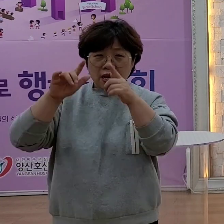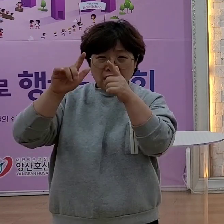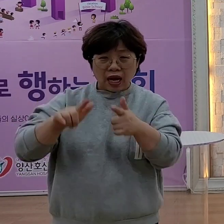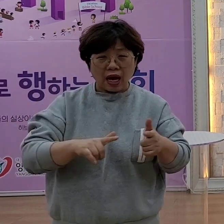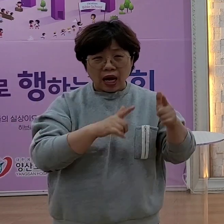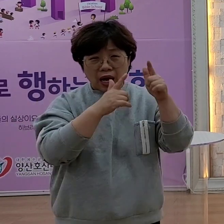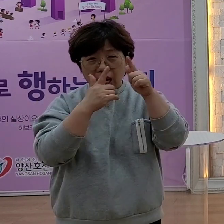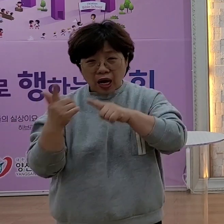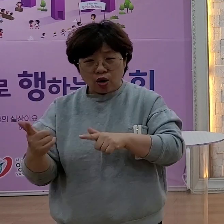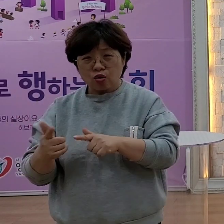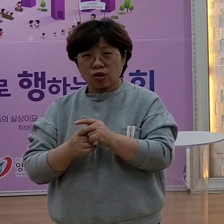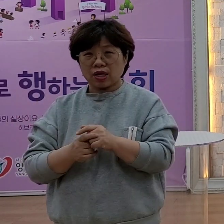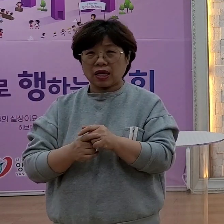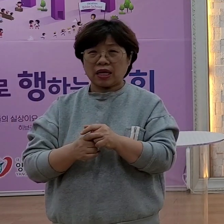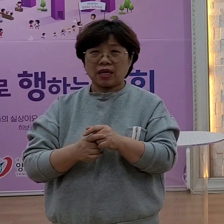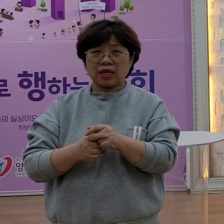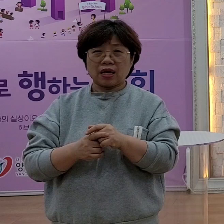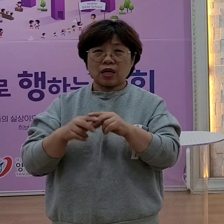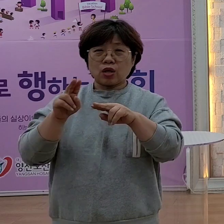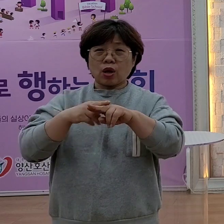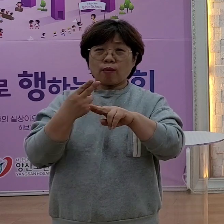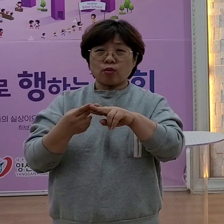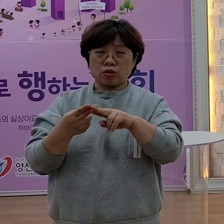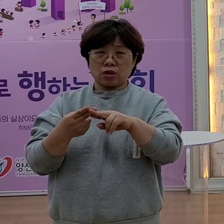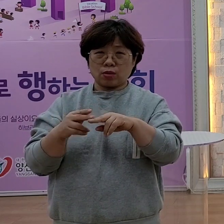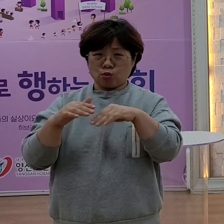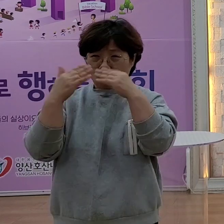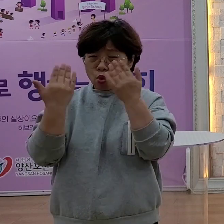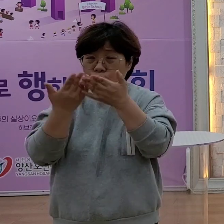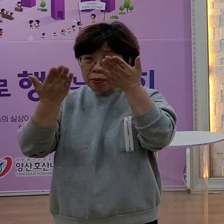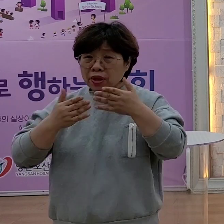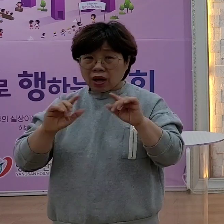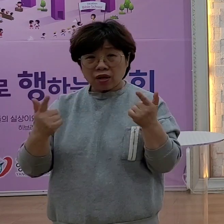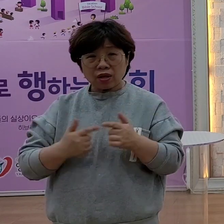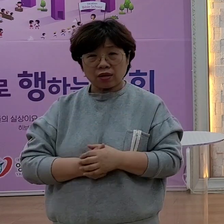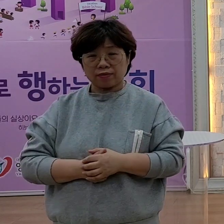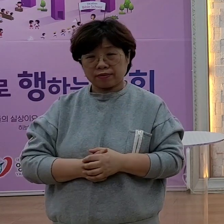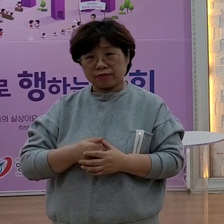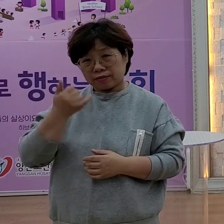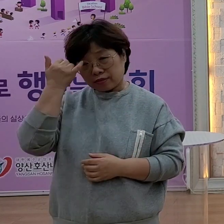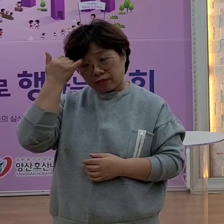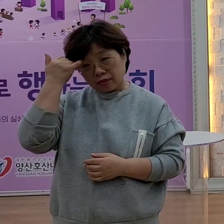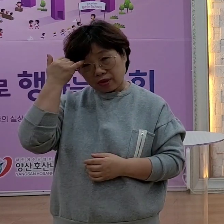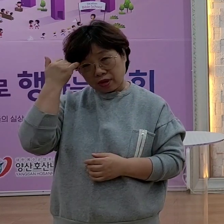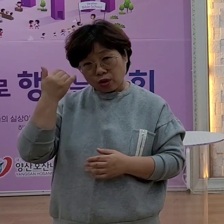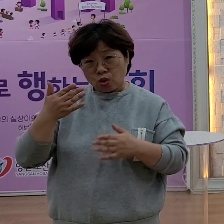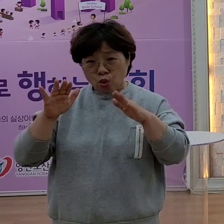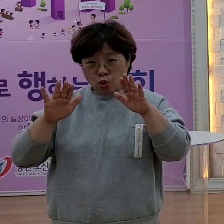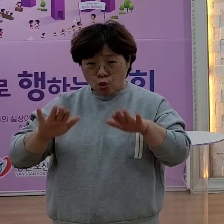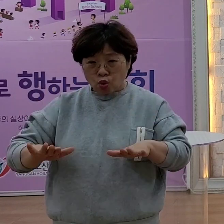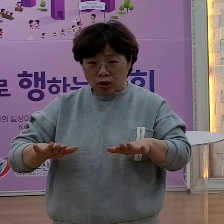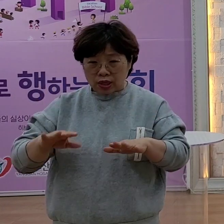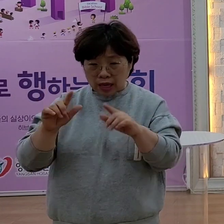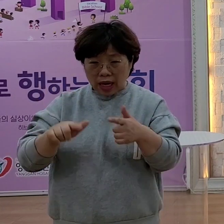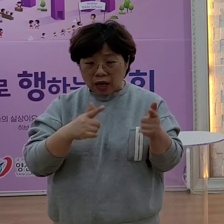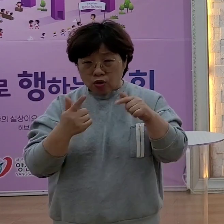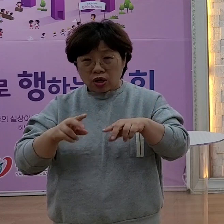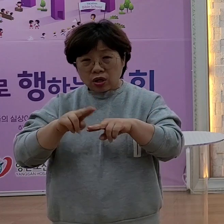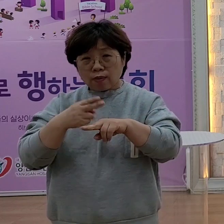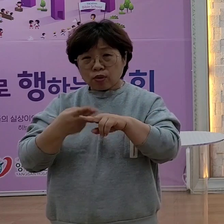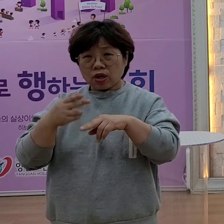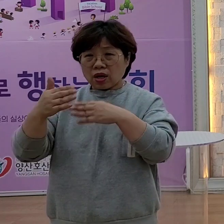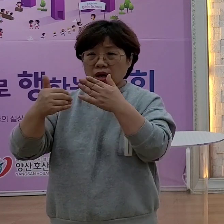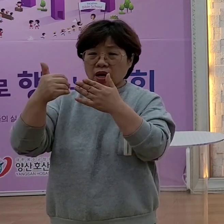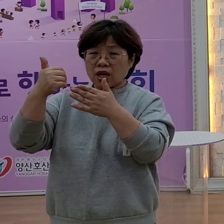선물을 여러분 모든 사람이 다 받는 게 아닙니다. 이 오늘이라는 선물을 사명이 있는 자에게만 하나님께서 오늘